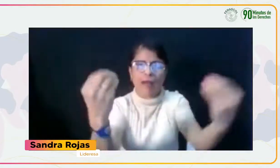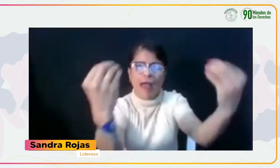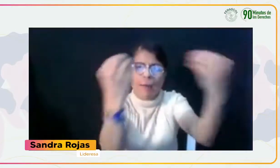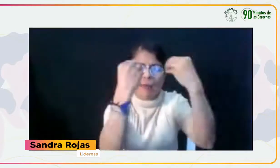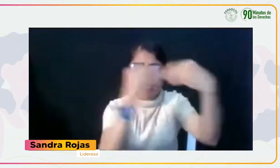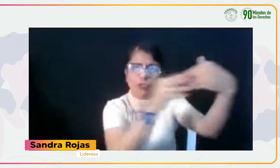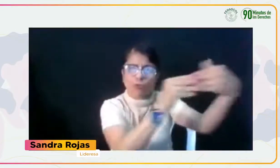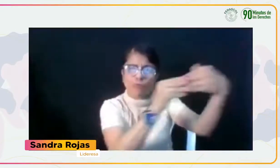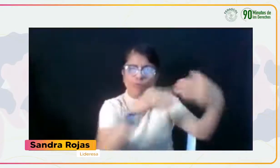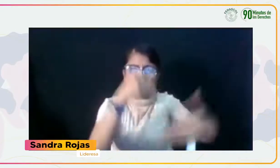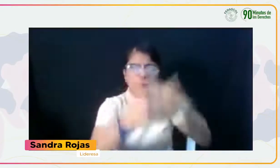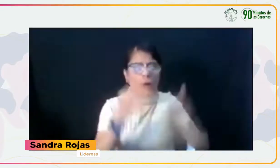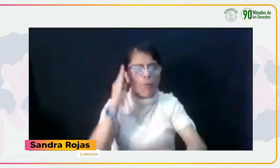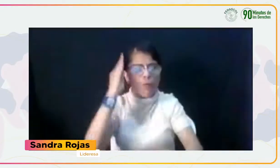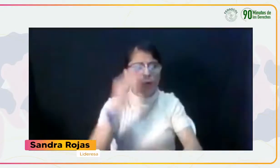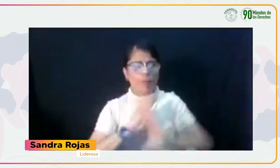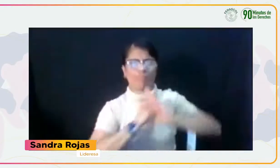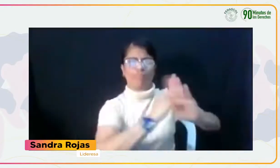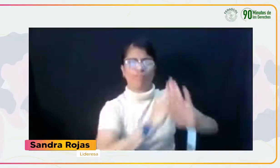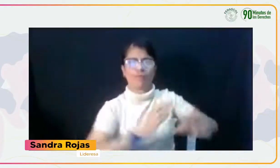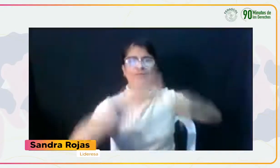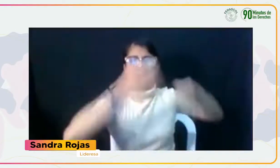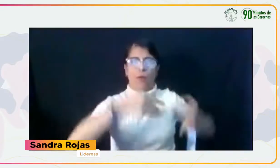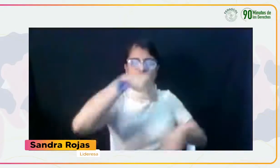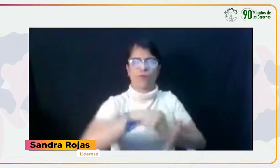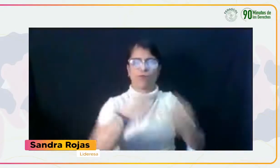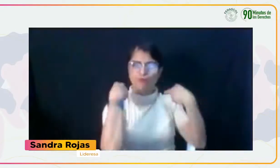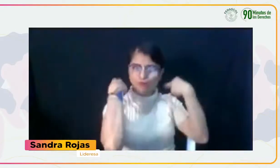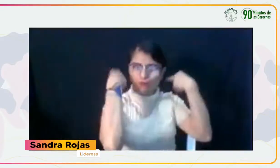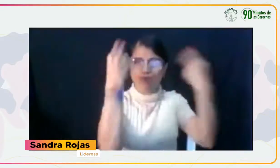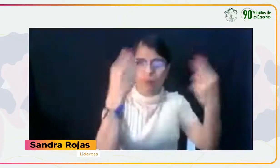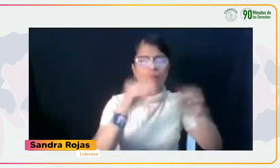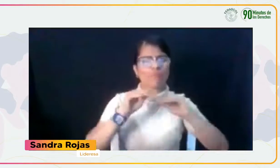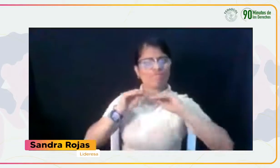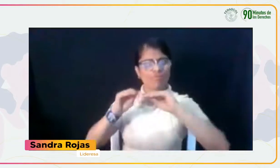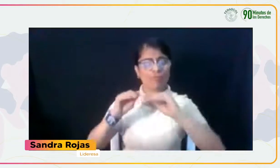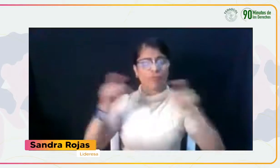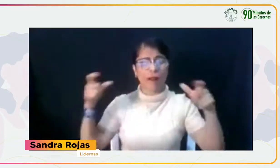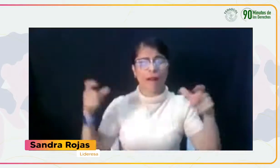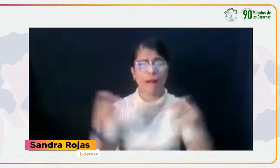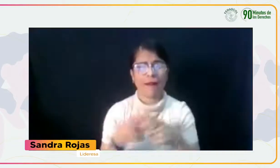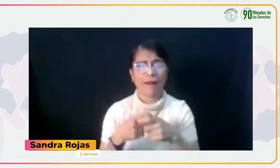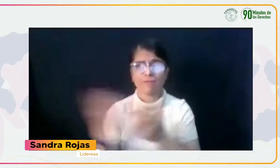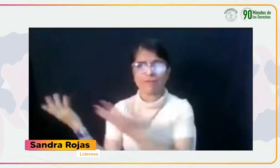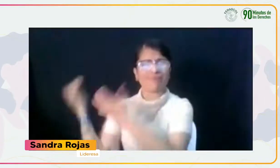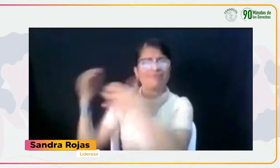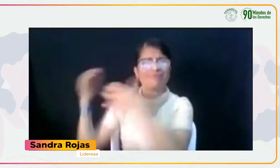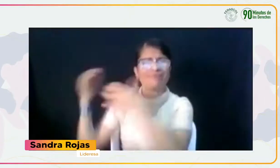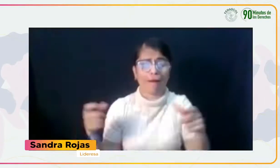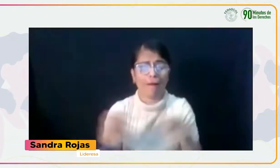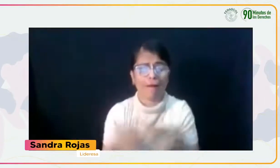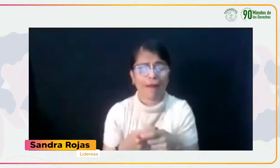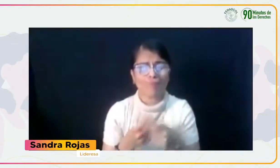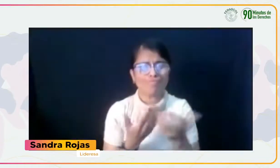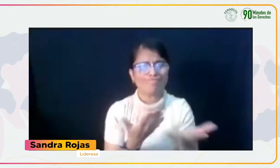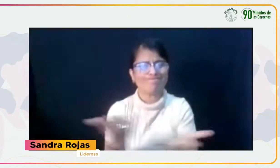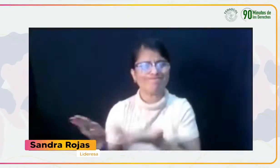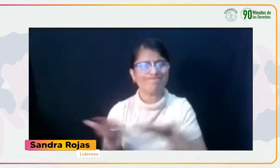una persecución muy compleja y es porque hace falta esos procesos de formación y empoderar a las mujeres también, porque son muy pocas las que